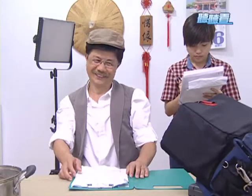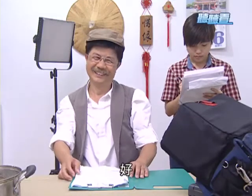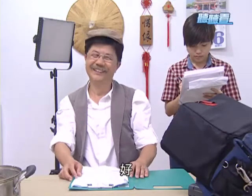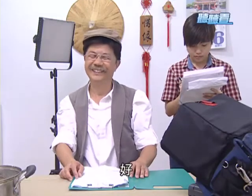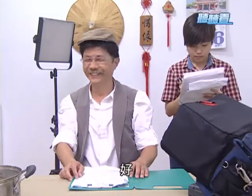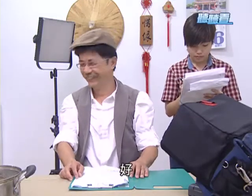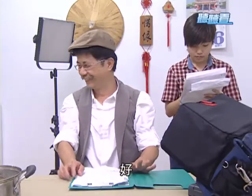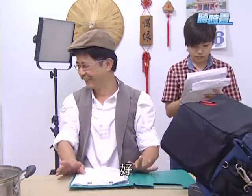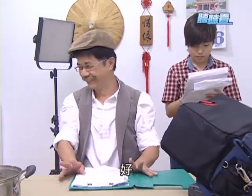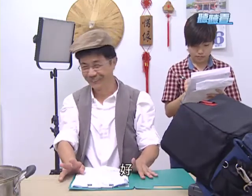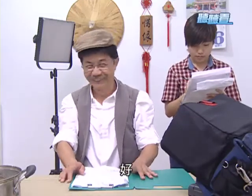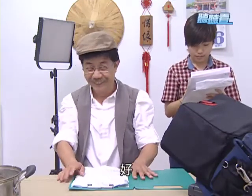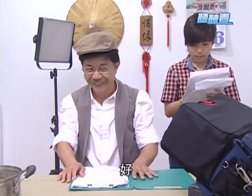好，